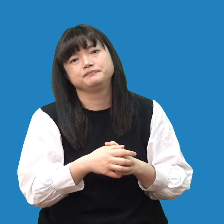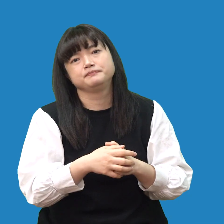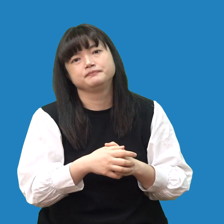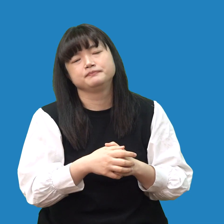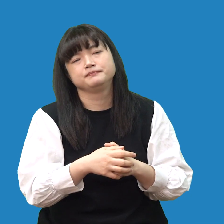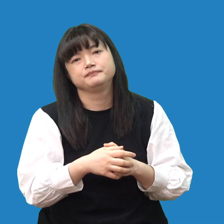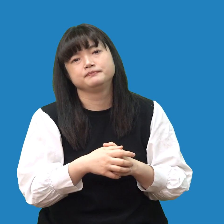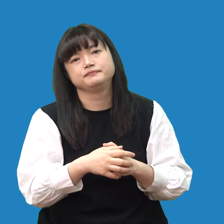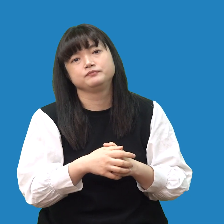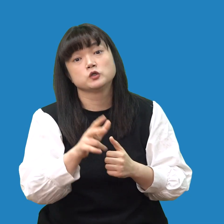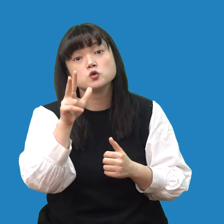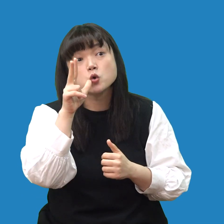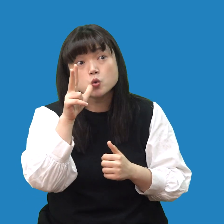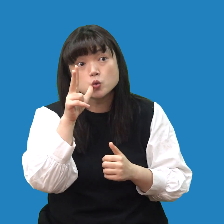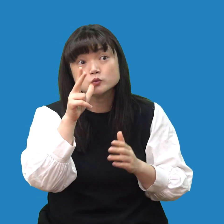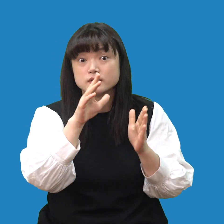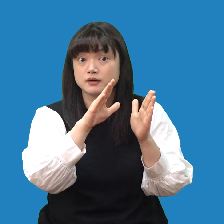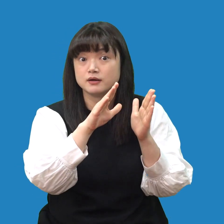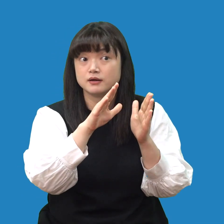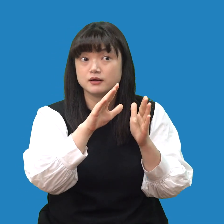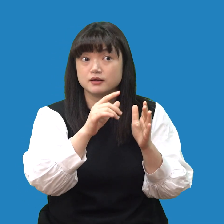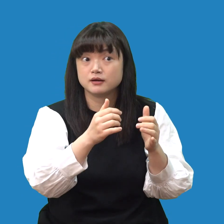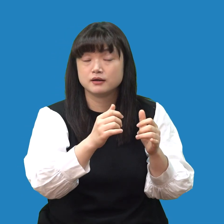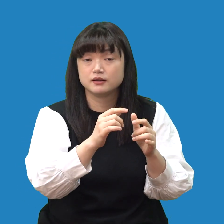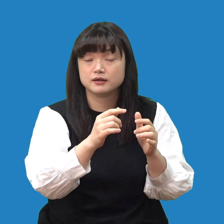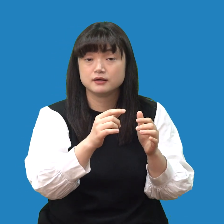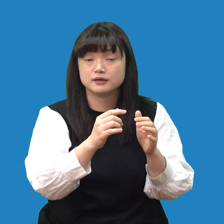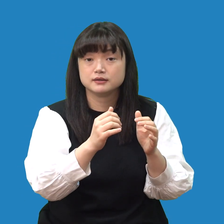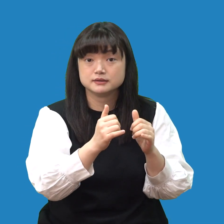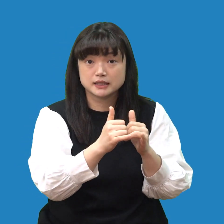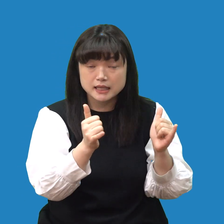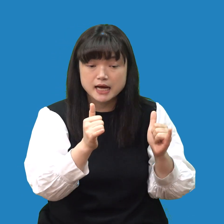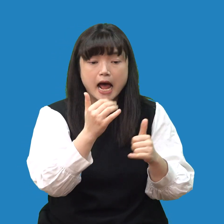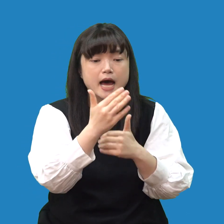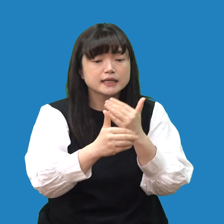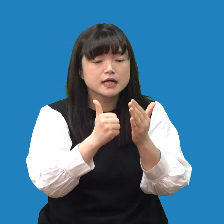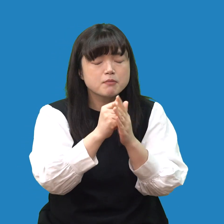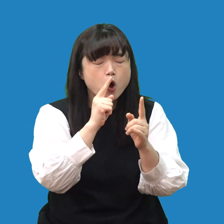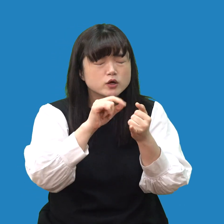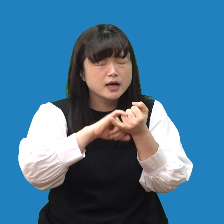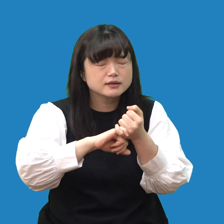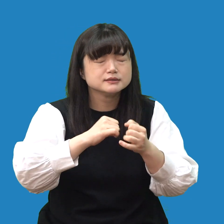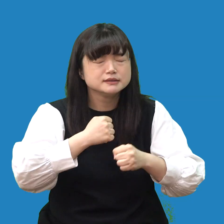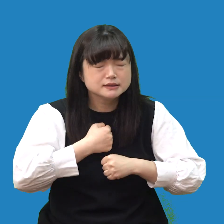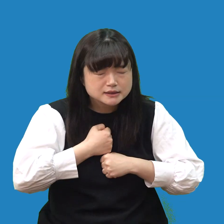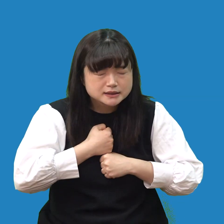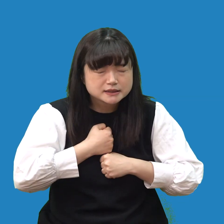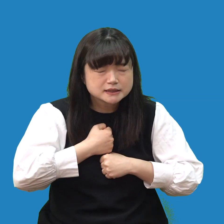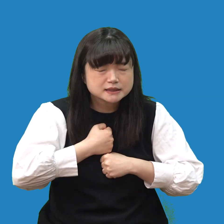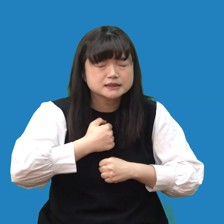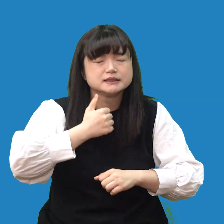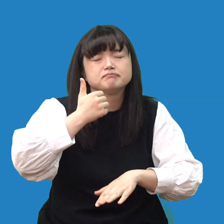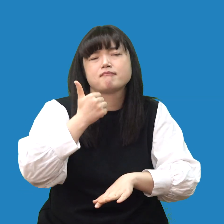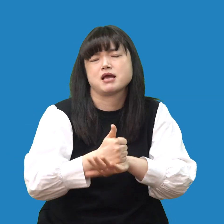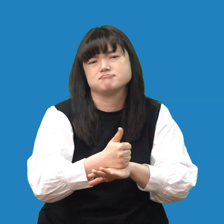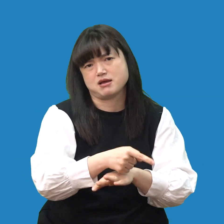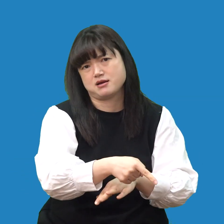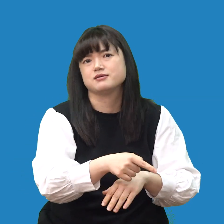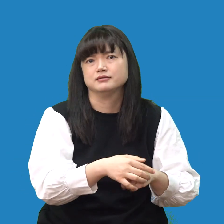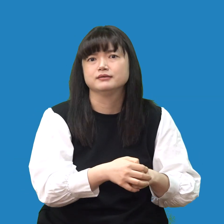바로 여호수아 세대가 하나님의 언약을 기억하고 지킨 마지막 보루였기